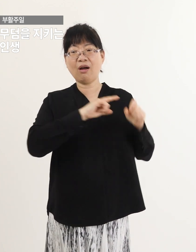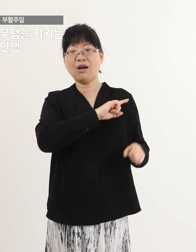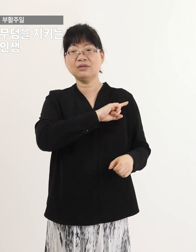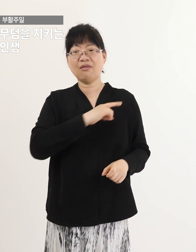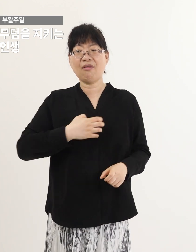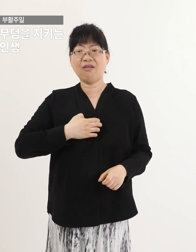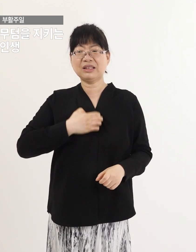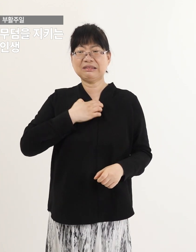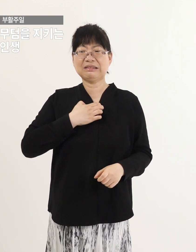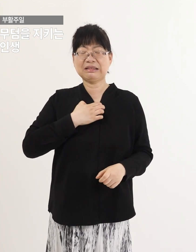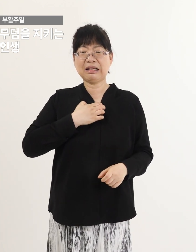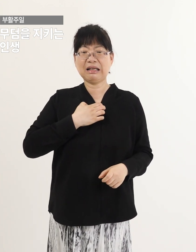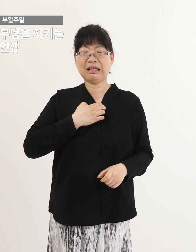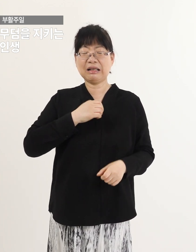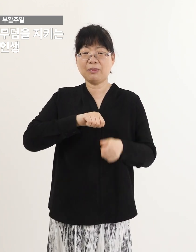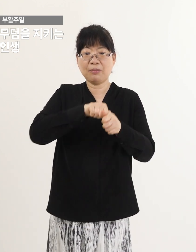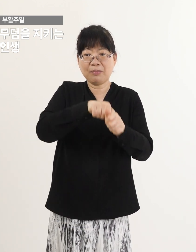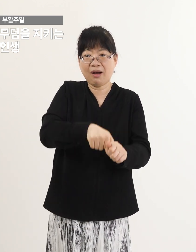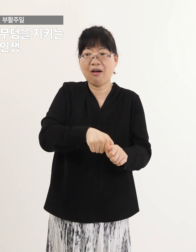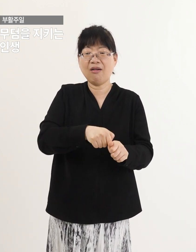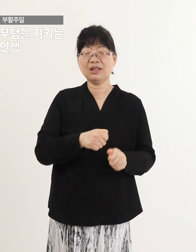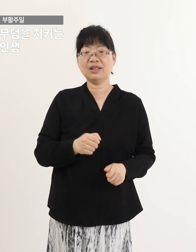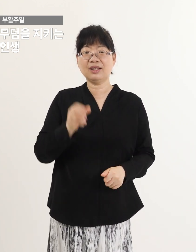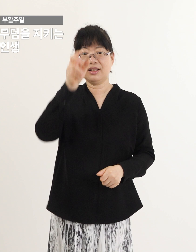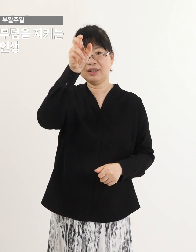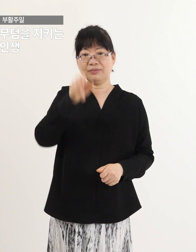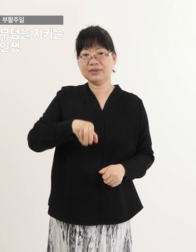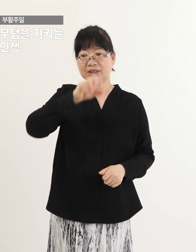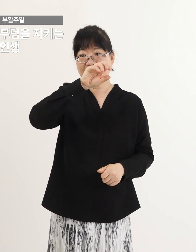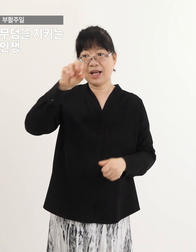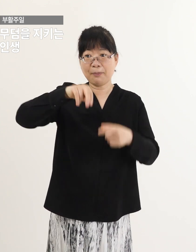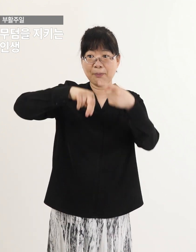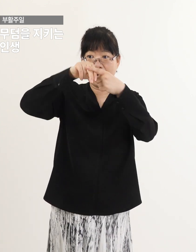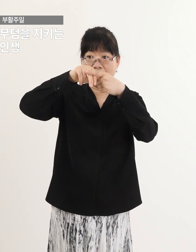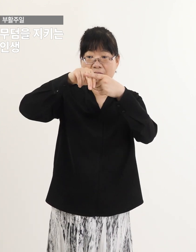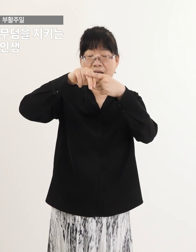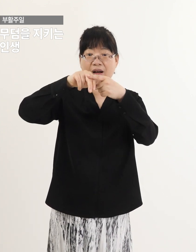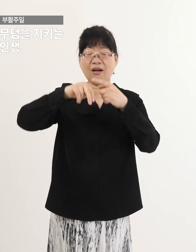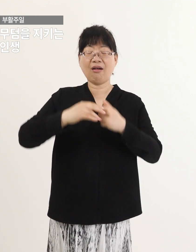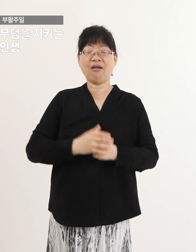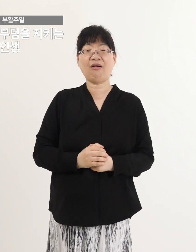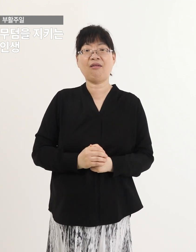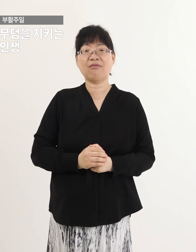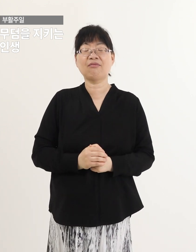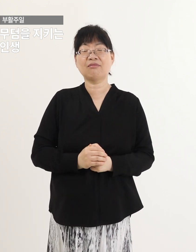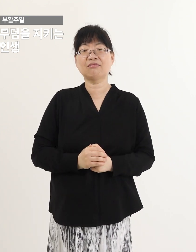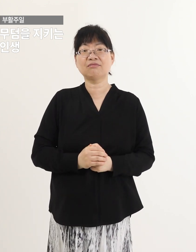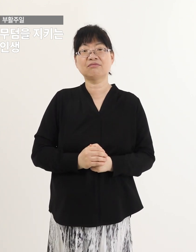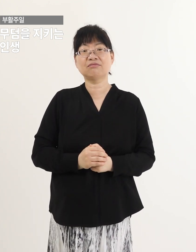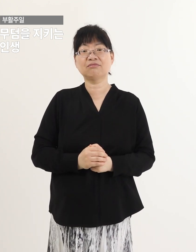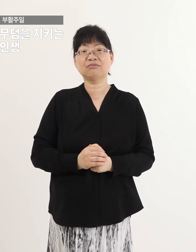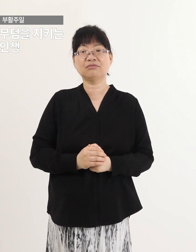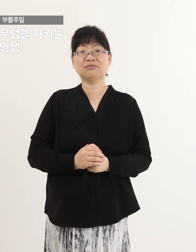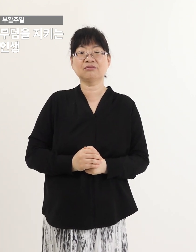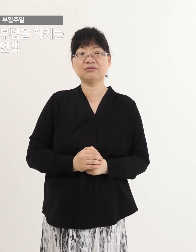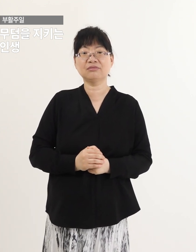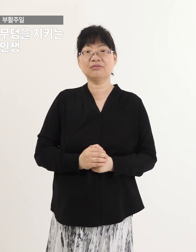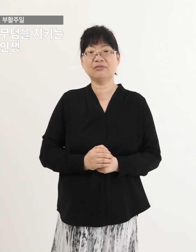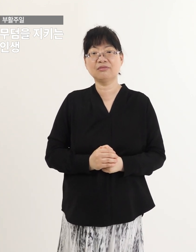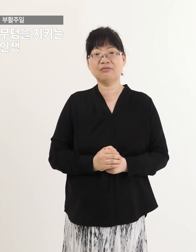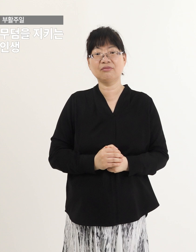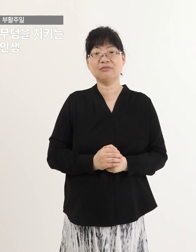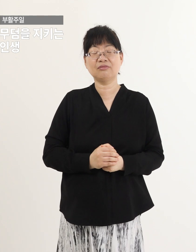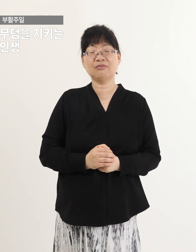끔찍한 십자가에 처형을 당했다면, 여태까지 그렇게 살았다면 그냥 입 꾹